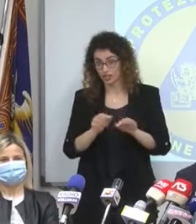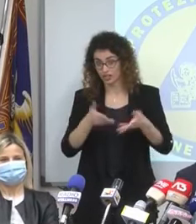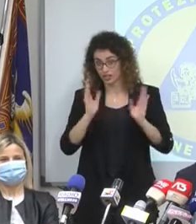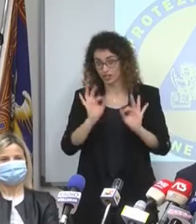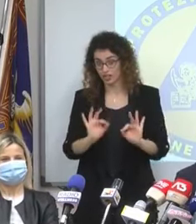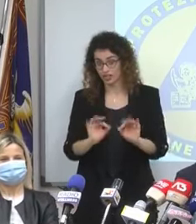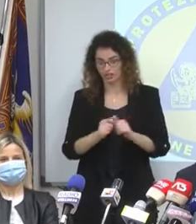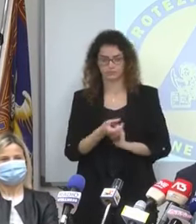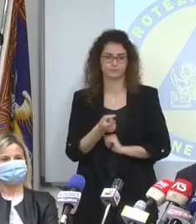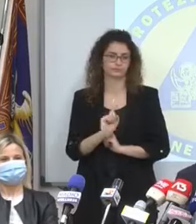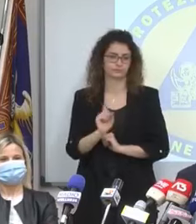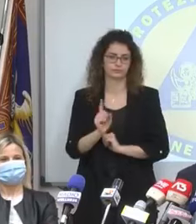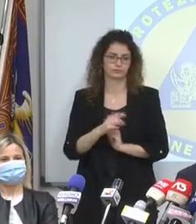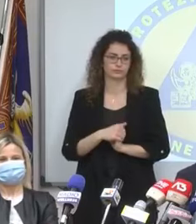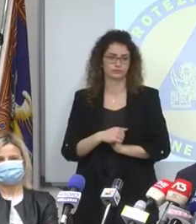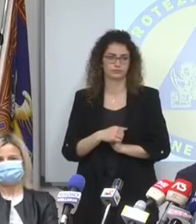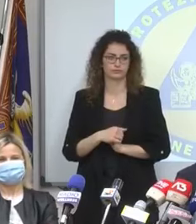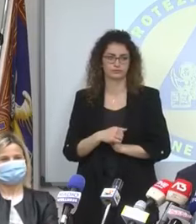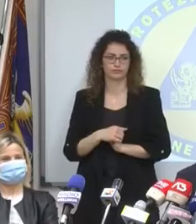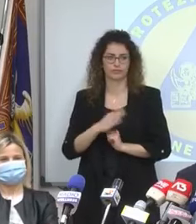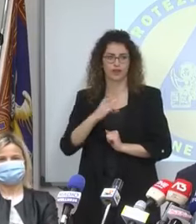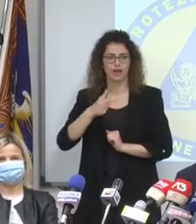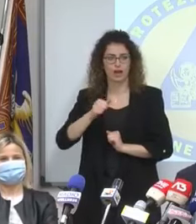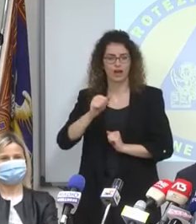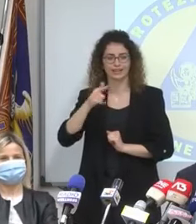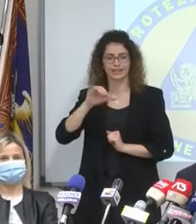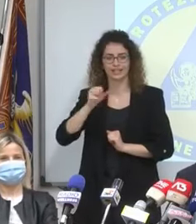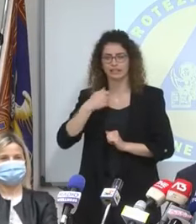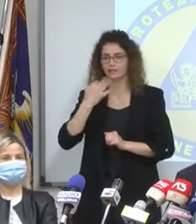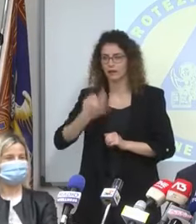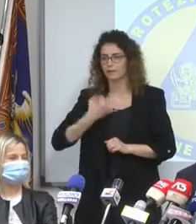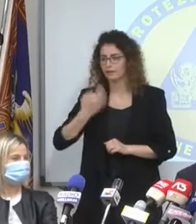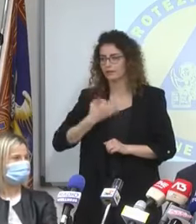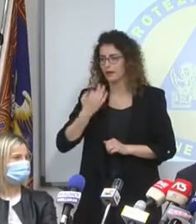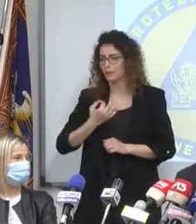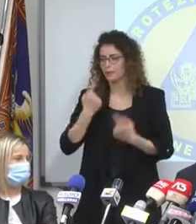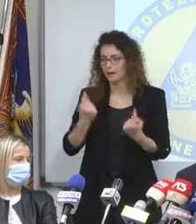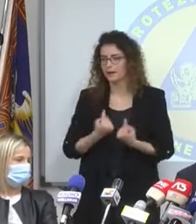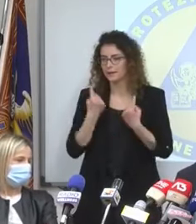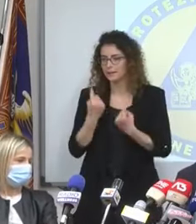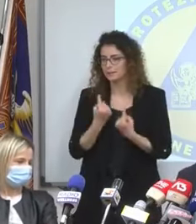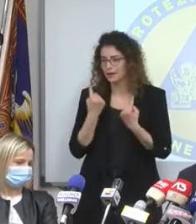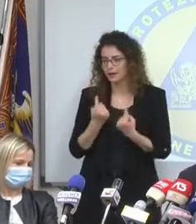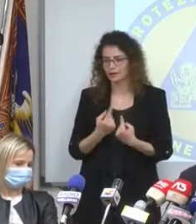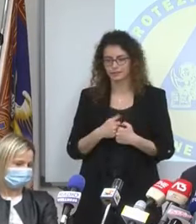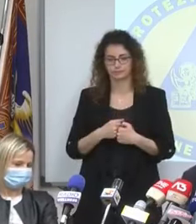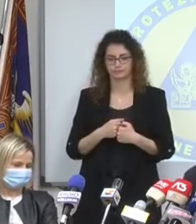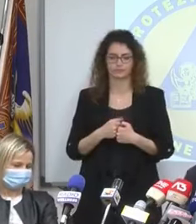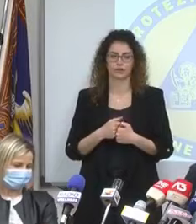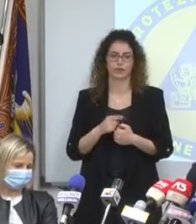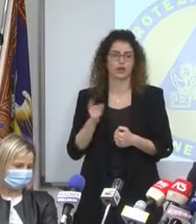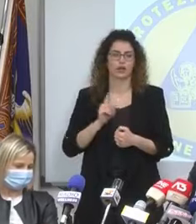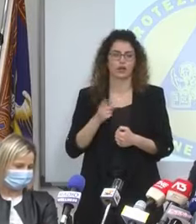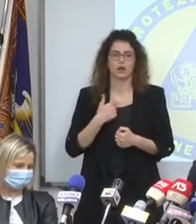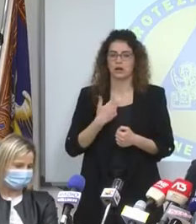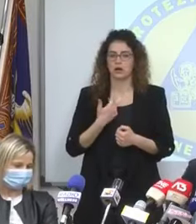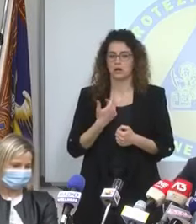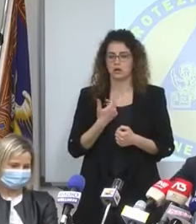No. Aspetto sempre i qatarini che si facciano vivi io. No, nel senso che, a parte il fatto che a noi non è